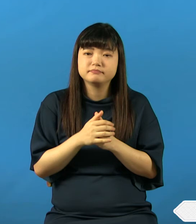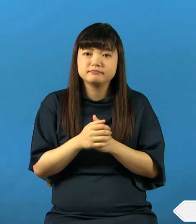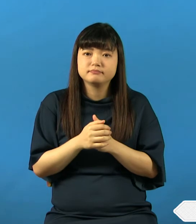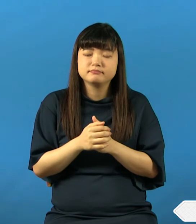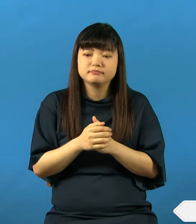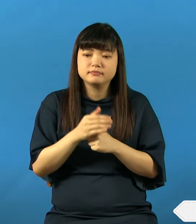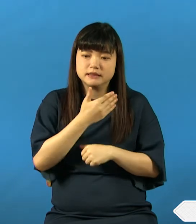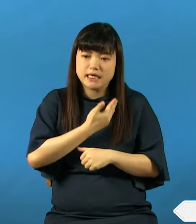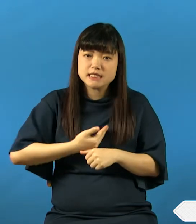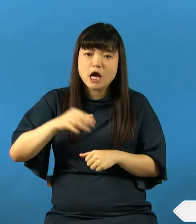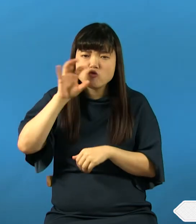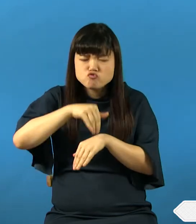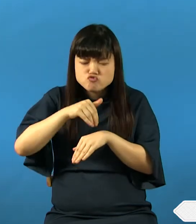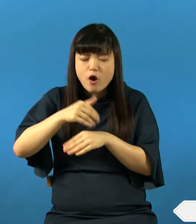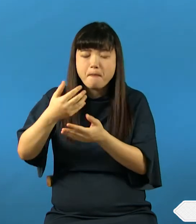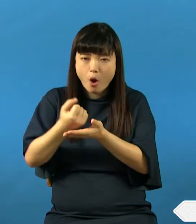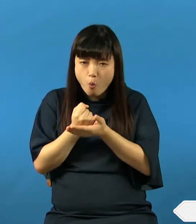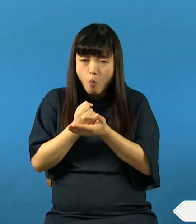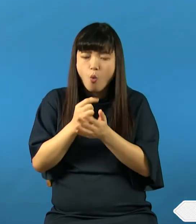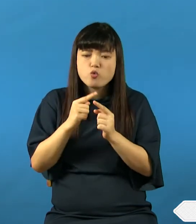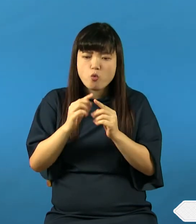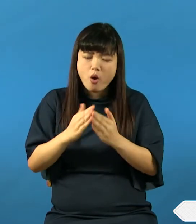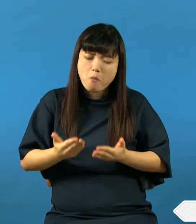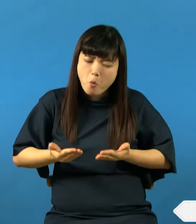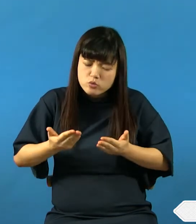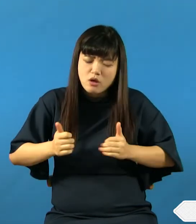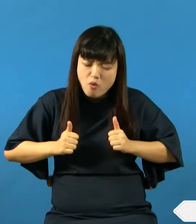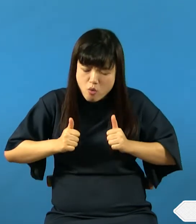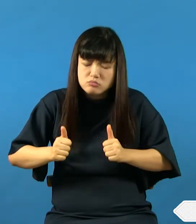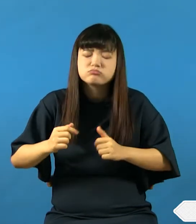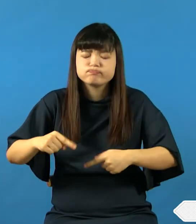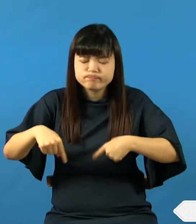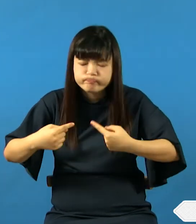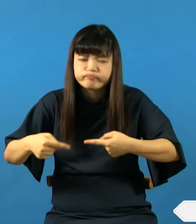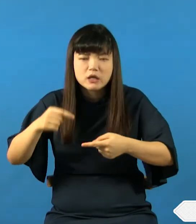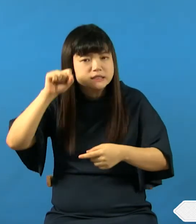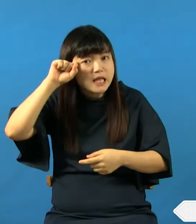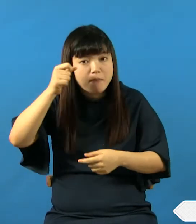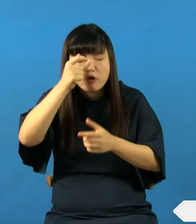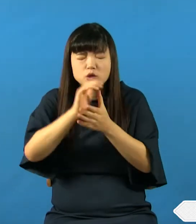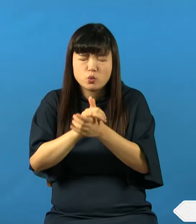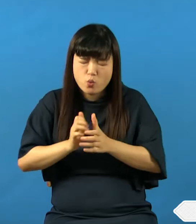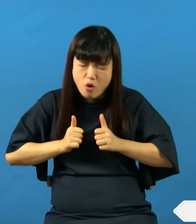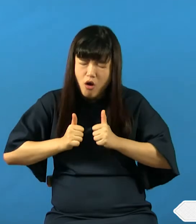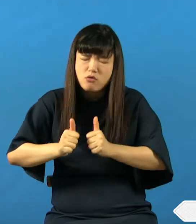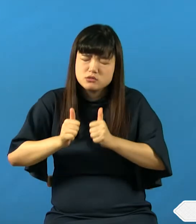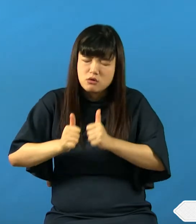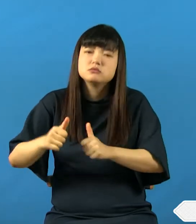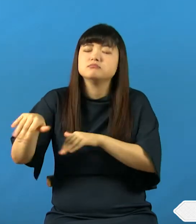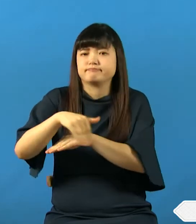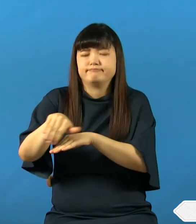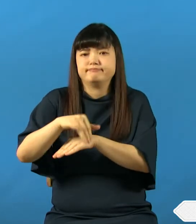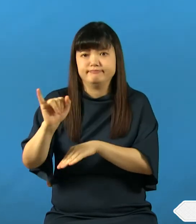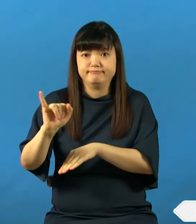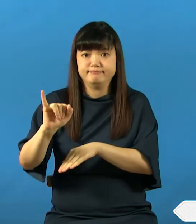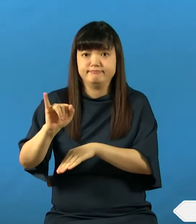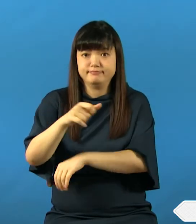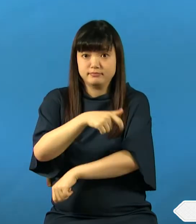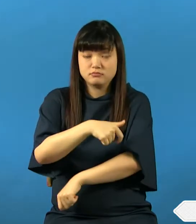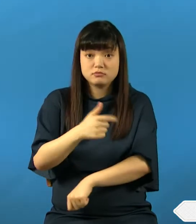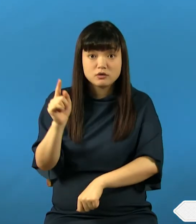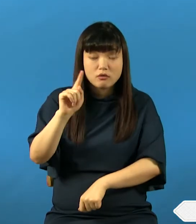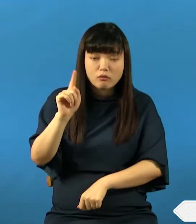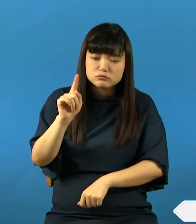있는 분이었습니다. 제자훈련도 다 받고 또 교회 봉사에도 빠지지 않고 새벽 기도에도 열심히 나오시는